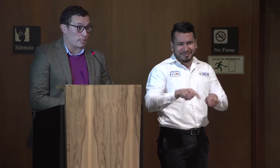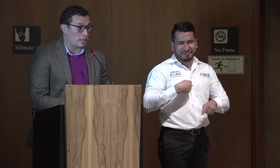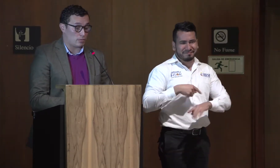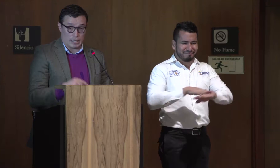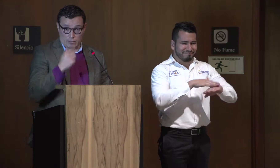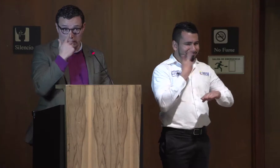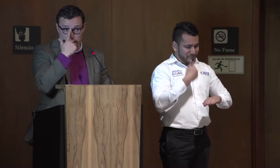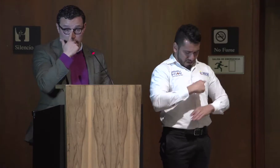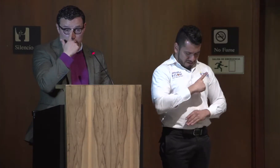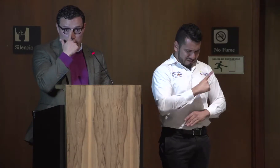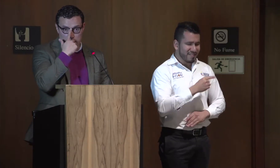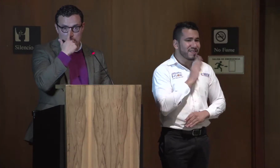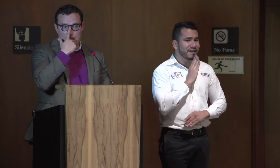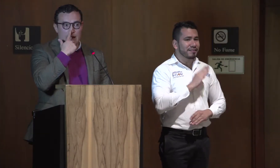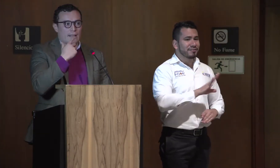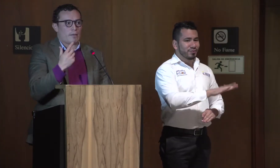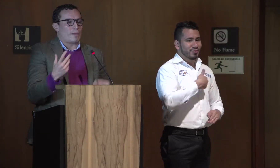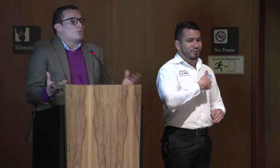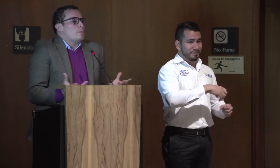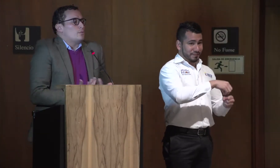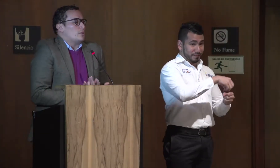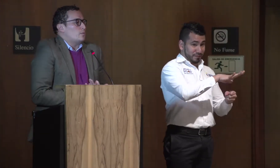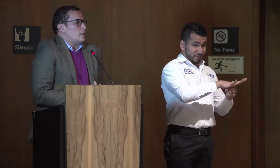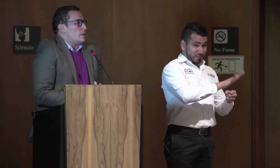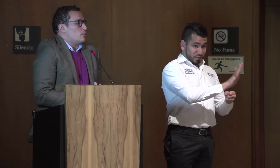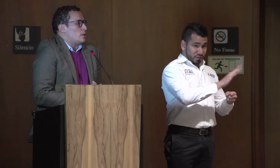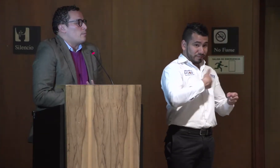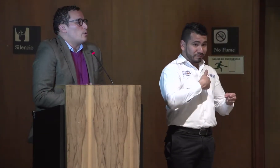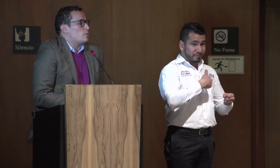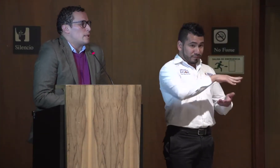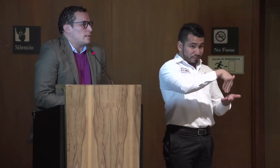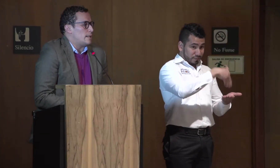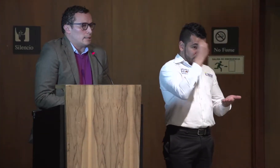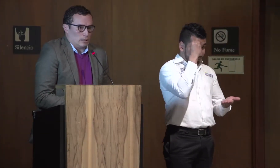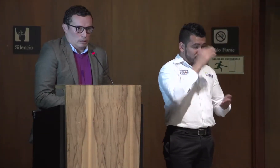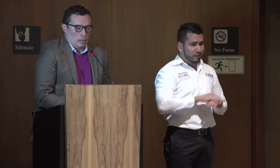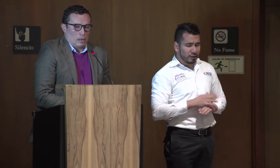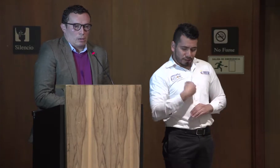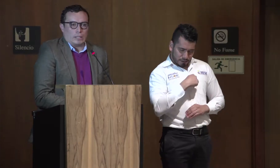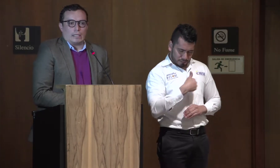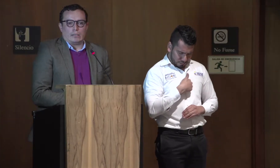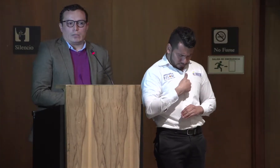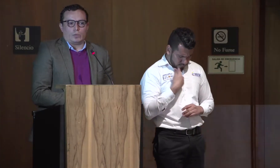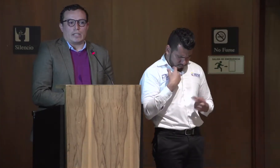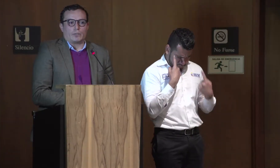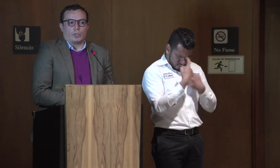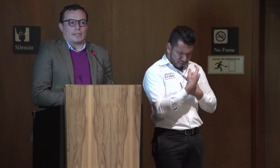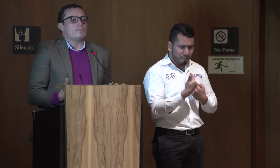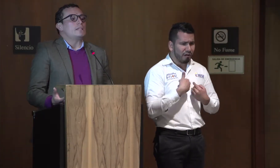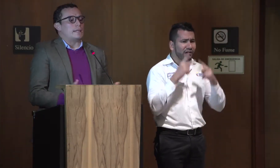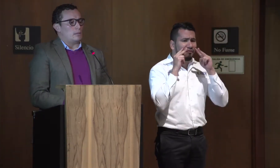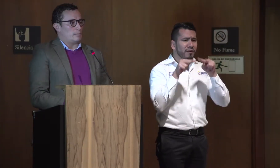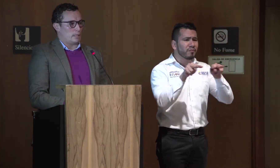Memoria, Paz y Reconciliación del Distrito. Van sumándose estos elementos y ¿qué podemos ver hacia adelante? Una comunidad